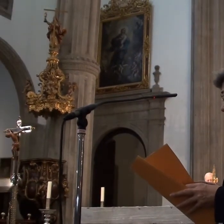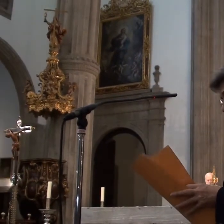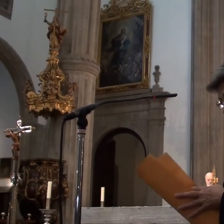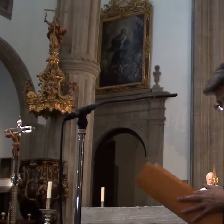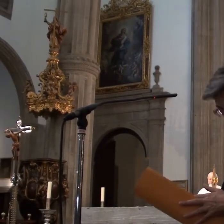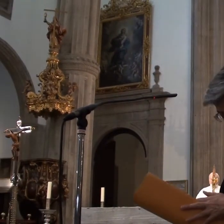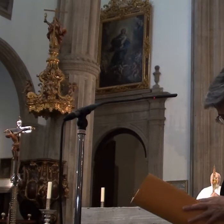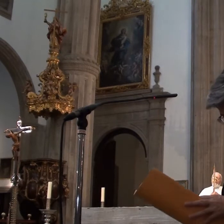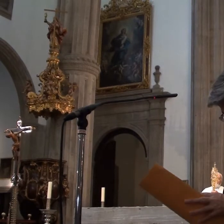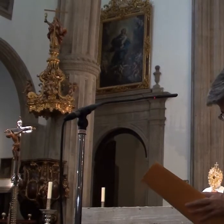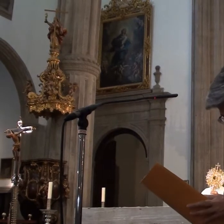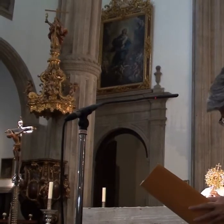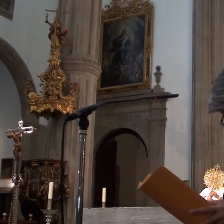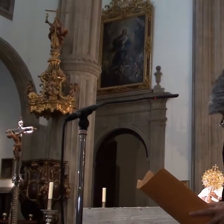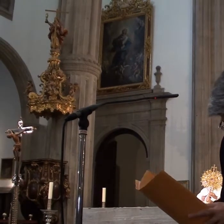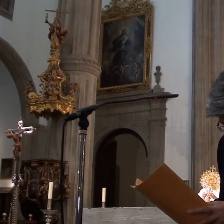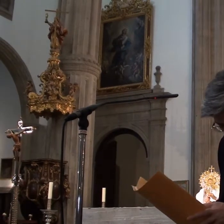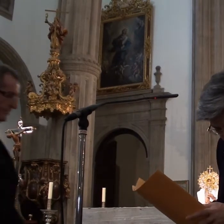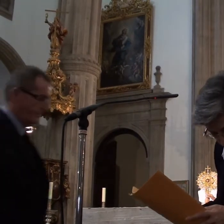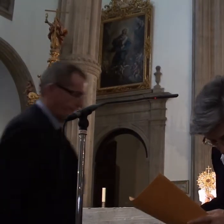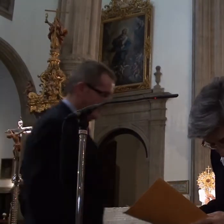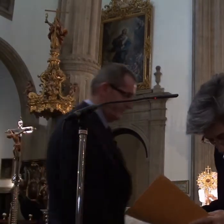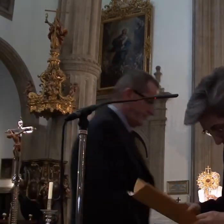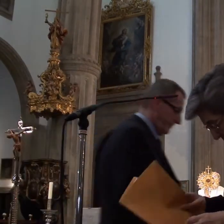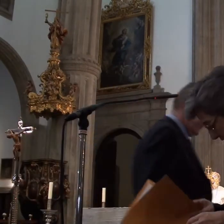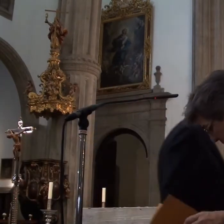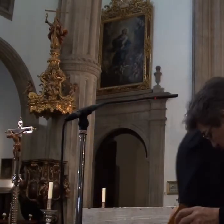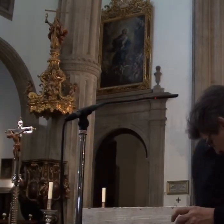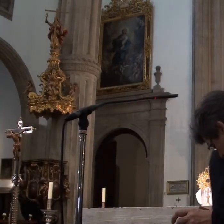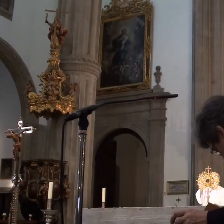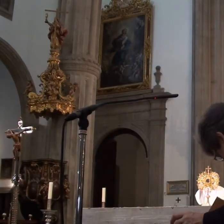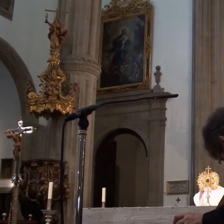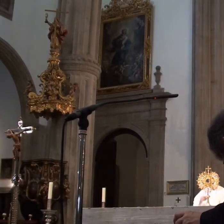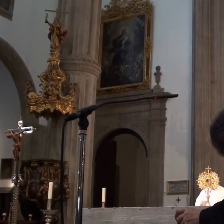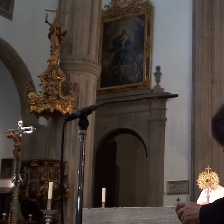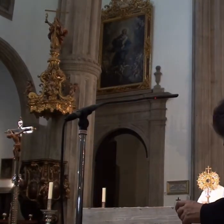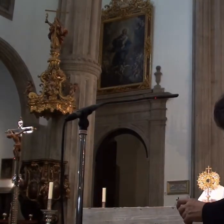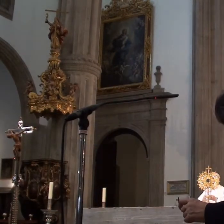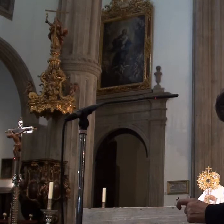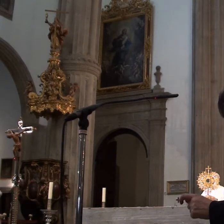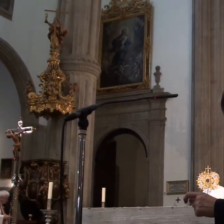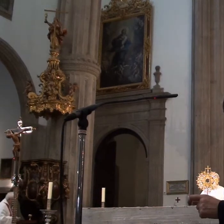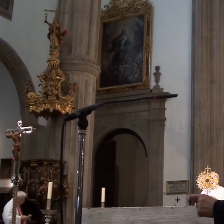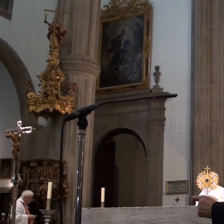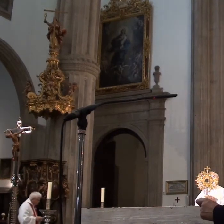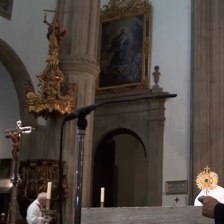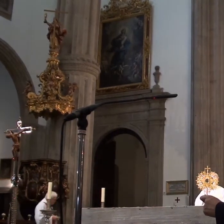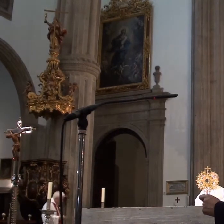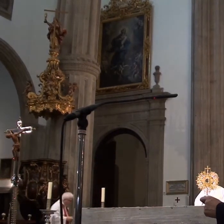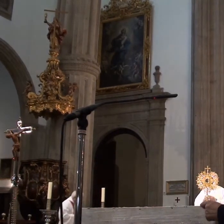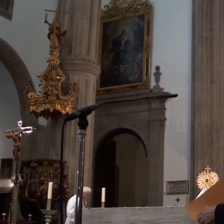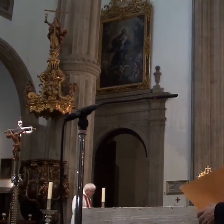que Dios está aquí señor no hay otro lugar